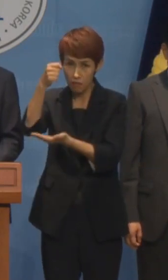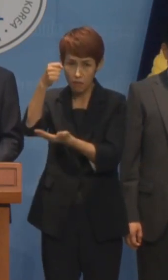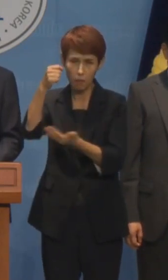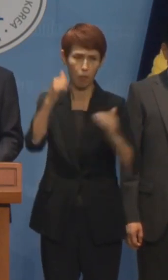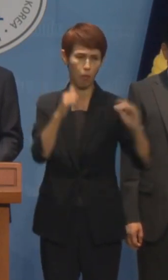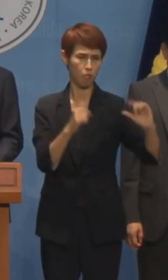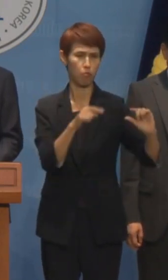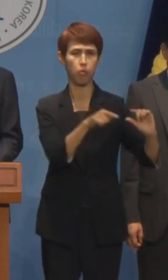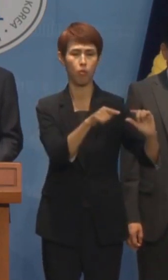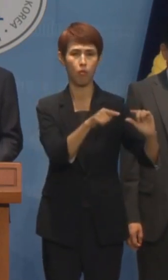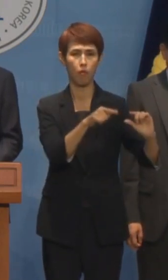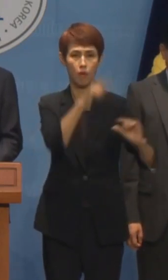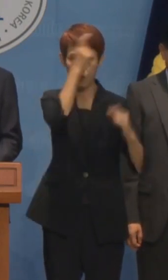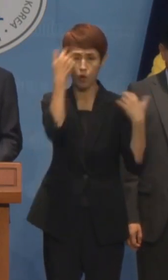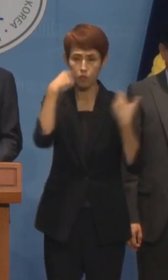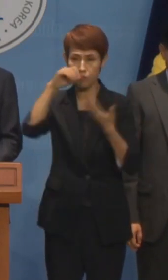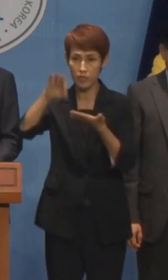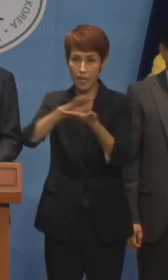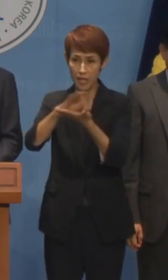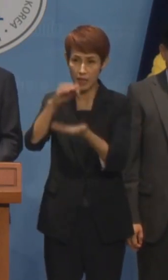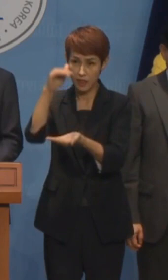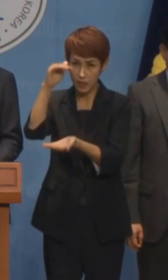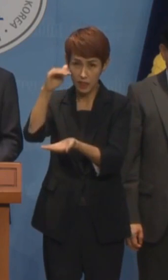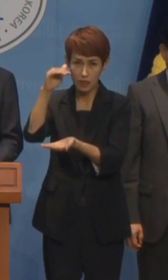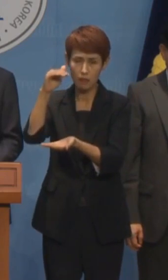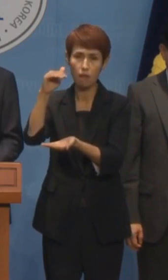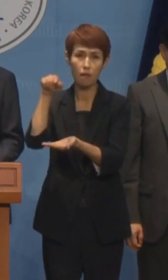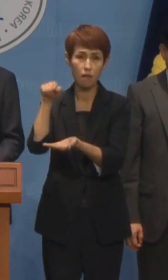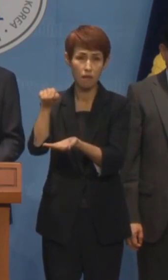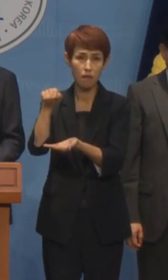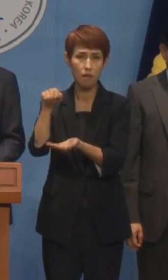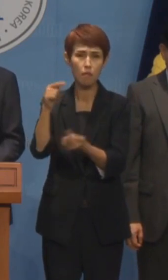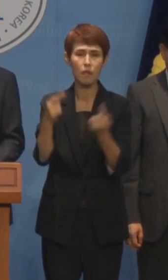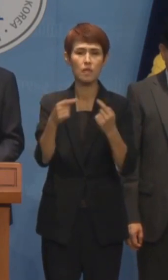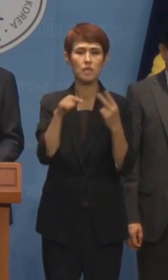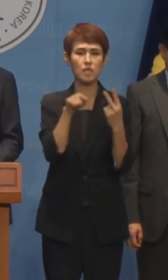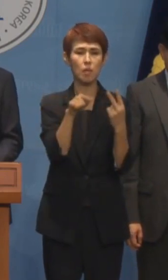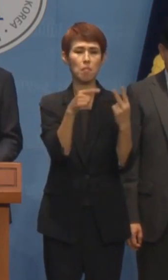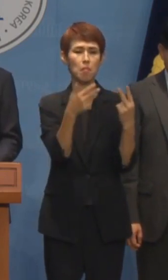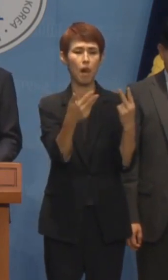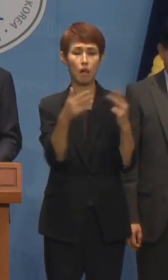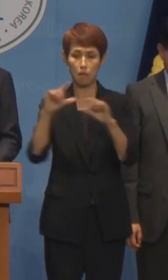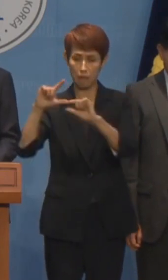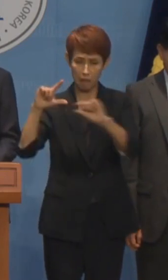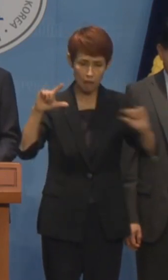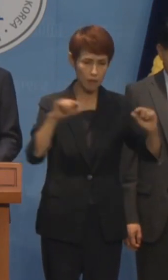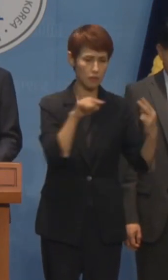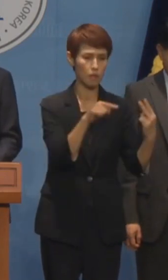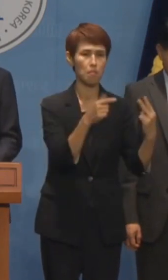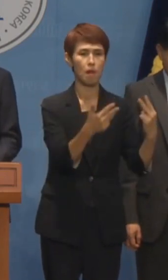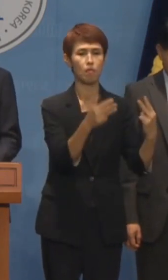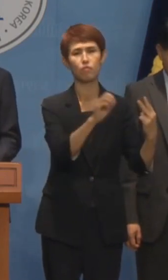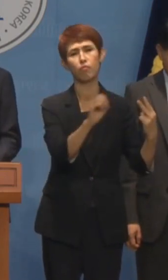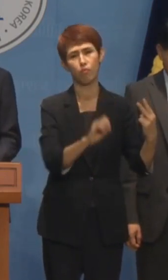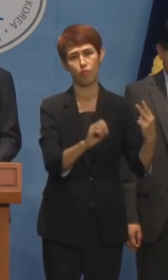뿐더러 정부 전체 예산에서 차지하는 비중 역시 2.8%에 불과하다.